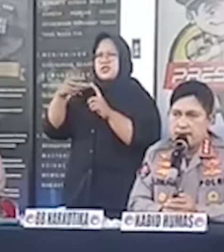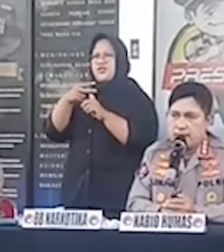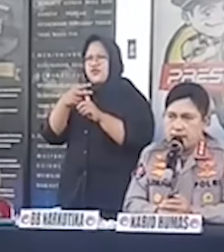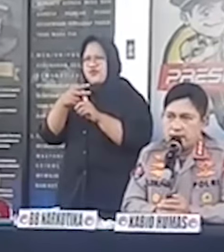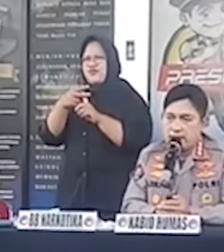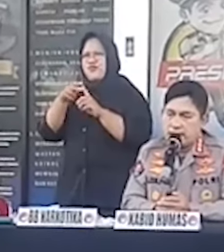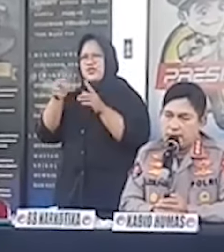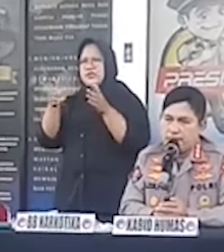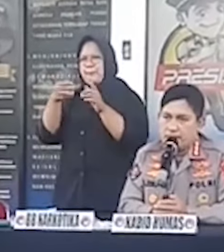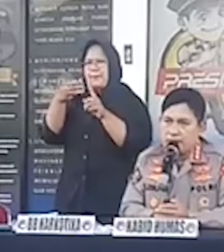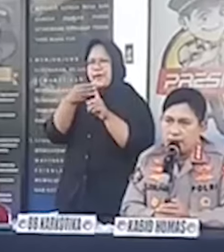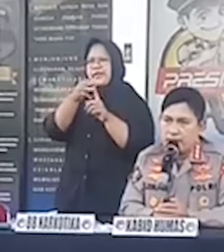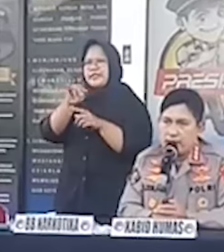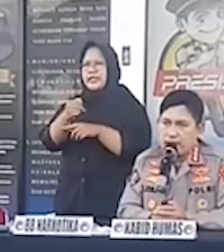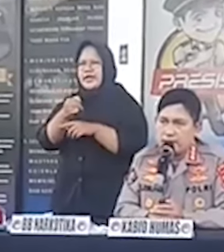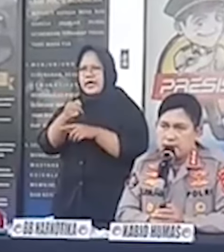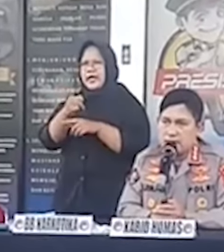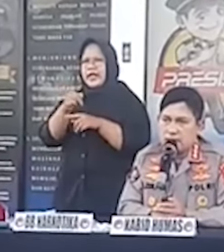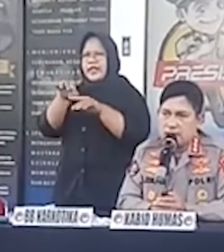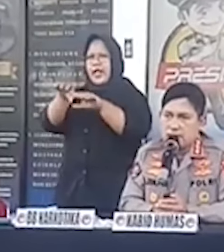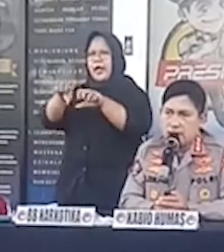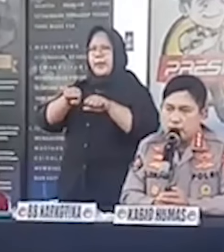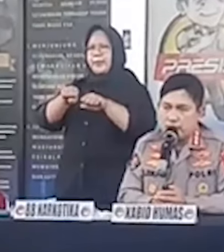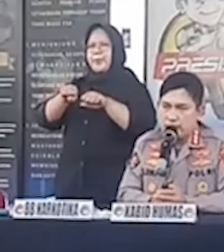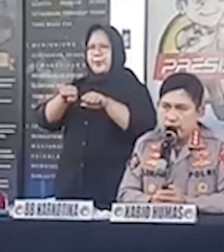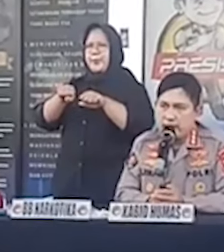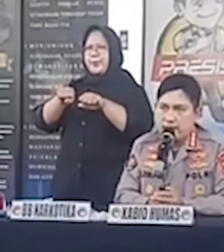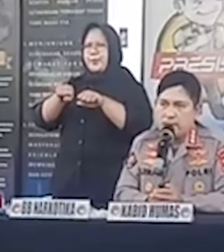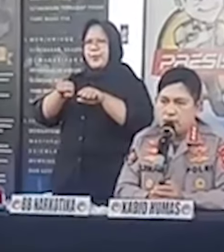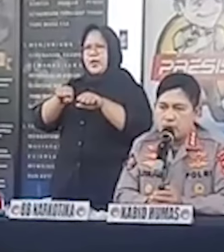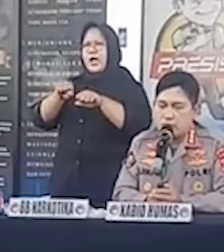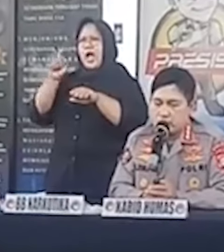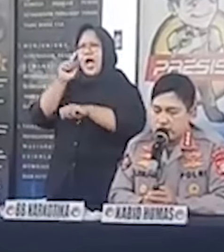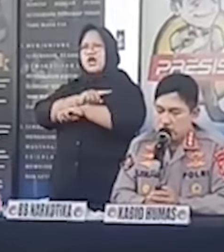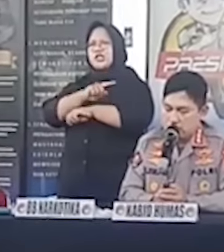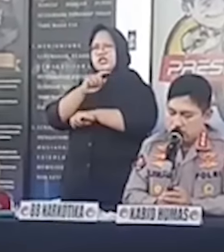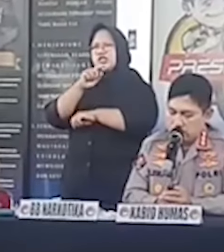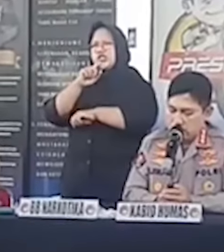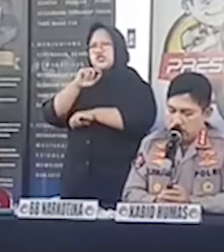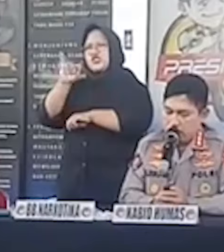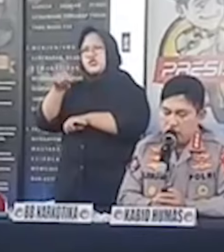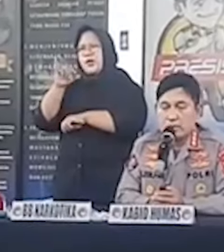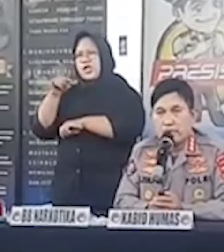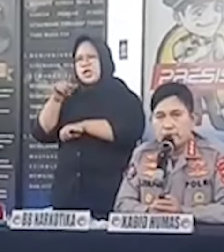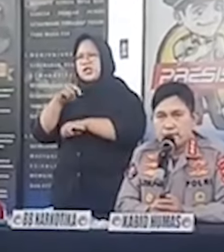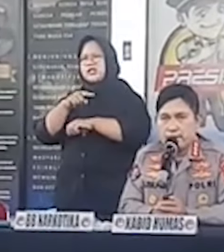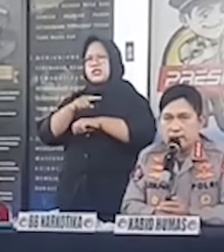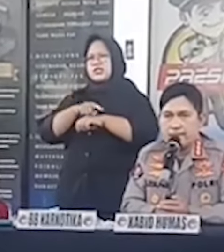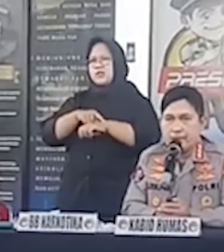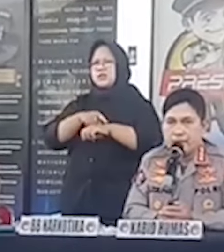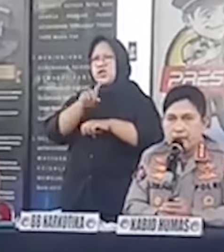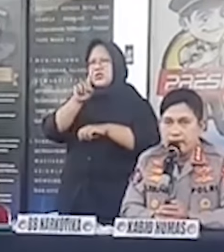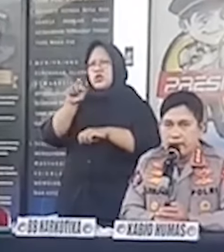Polda Metro Jaya Kombes Zulpan mengatakan hal itu terungkap dari hasil tes urin Bobby Joseph yang positif sabu. Yang bersangkutan